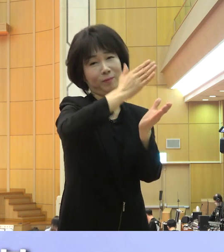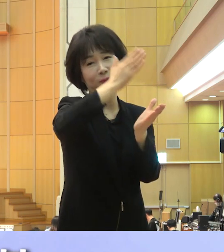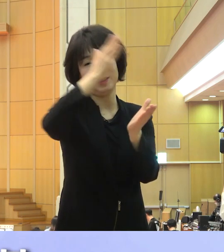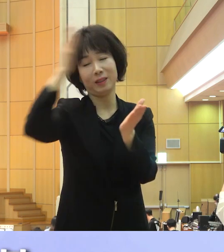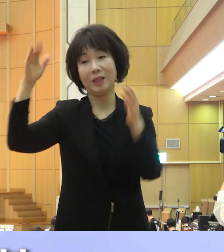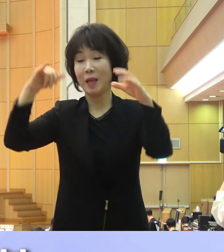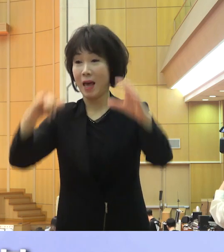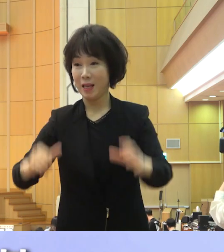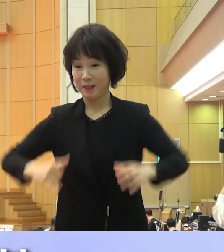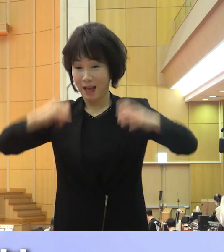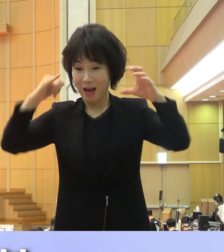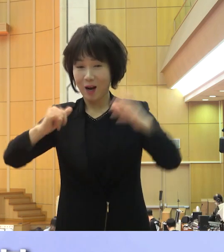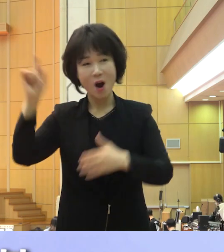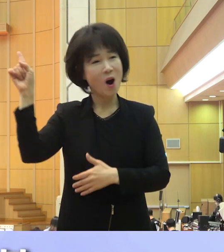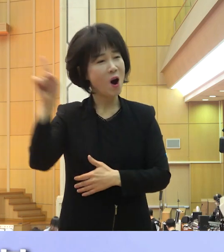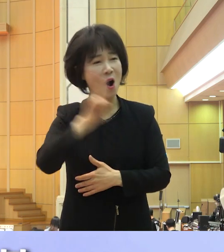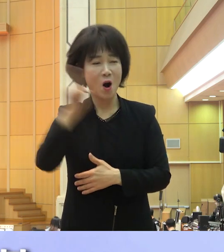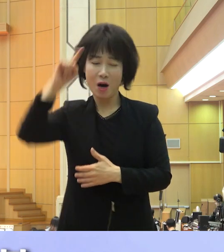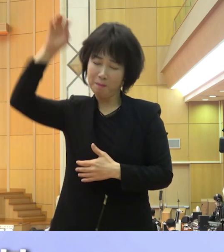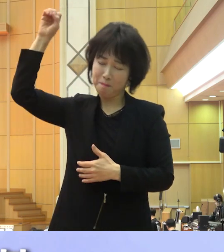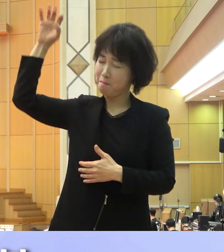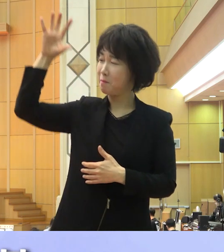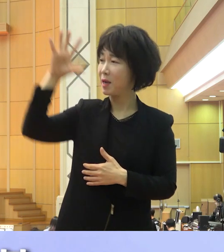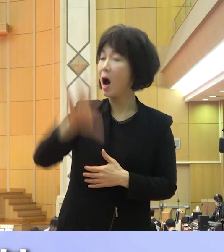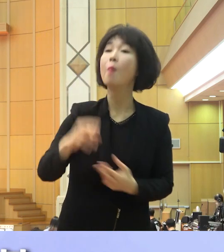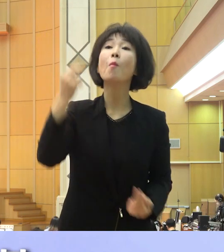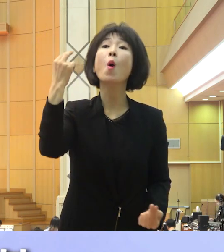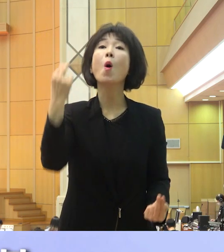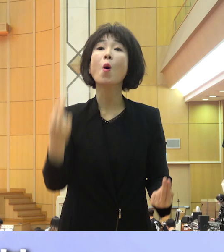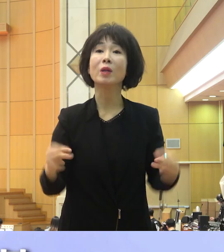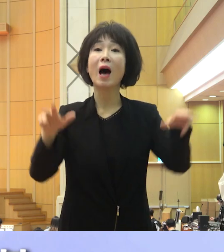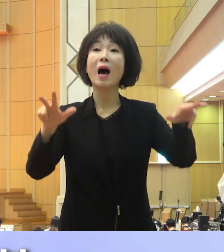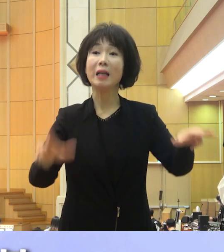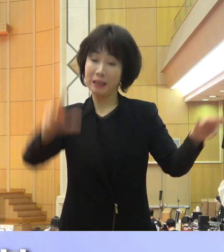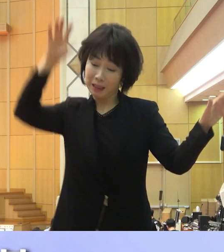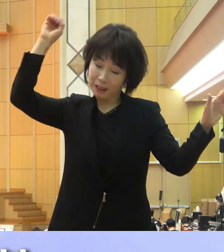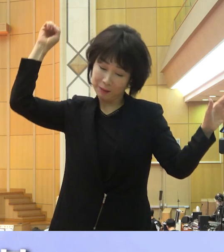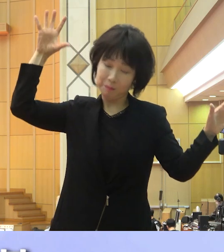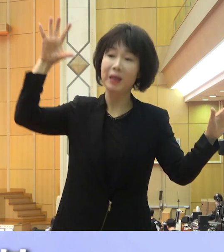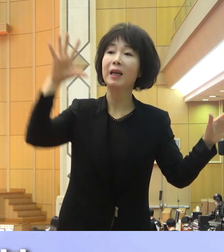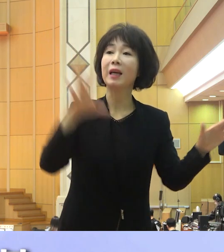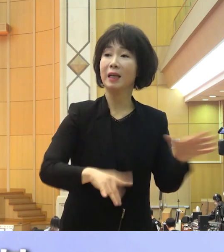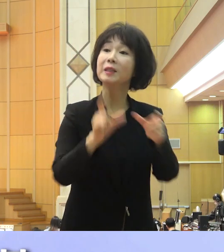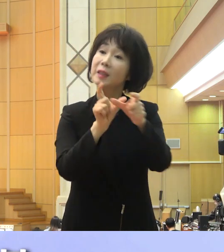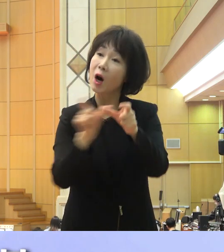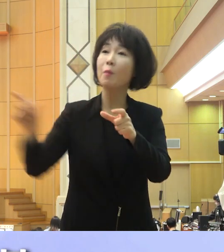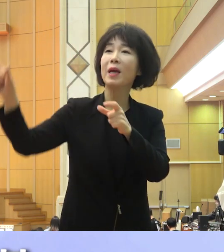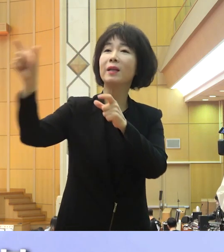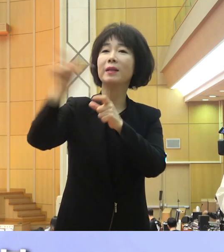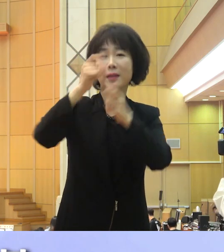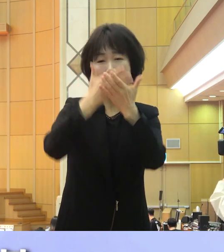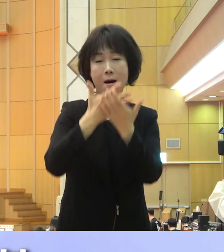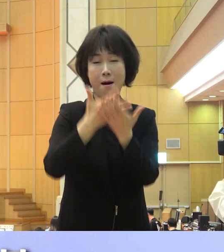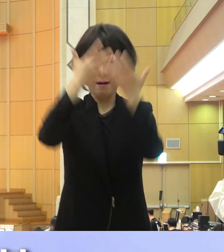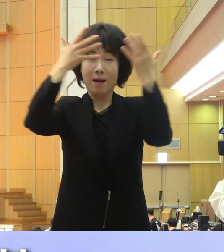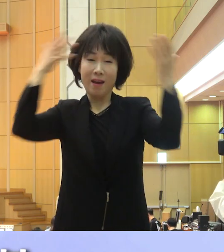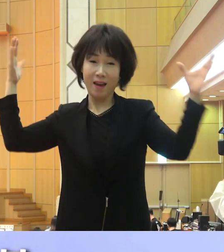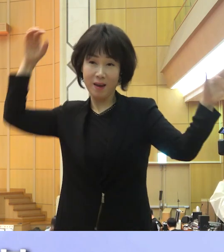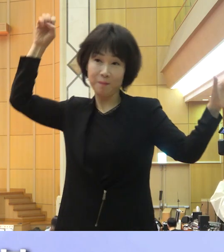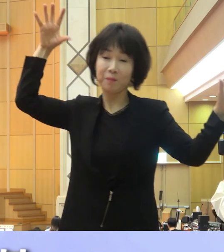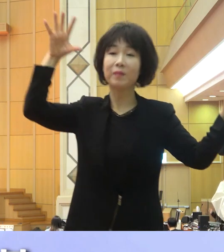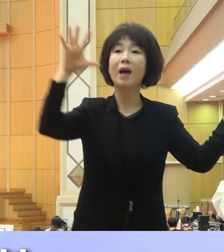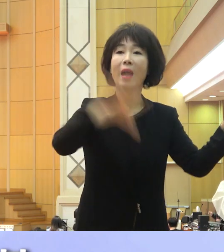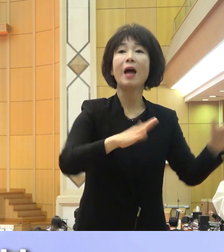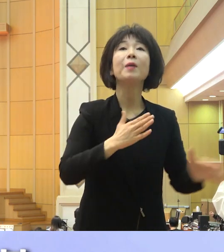찬란해. 이 세상 어떤 빛보다 이 빛. 2절 찬양하시겠습니다.